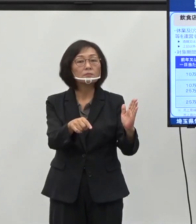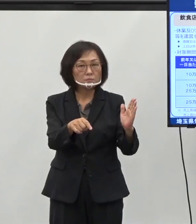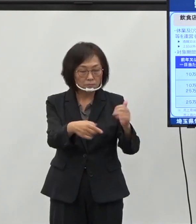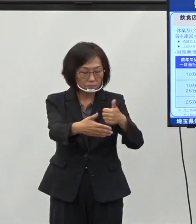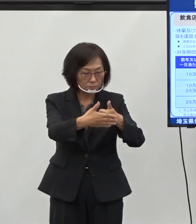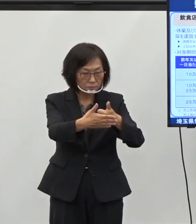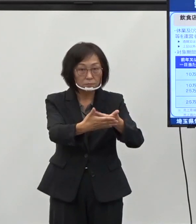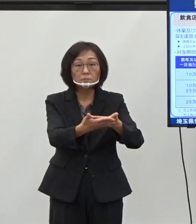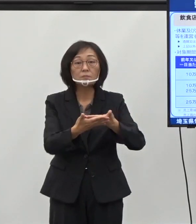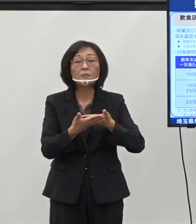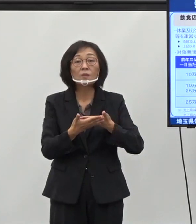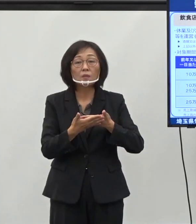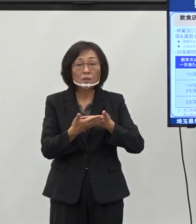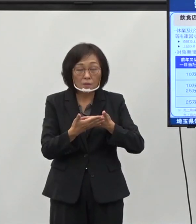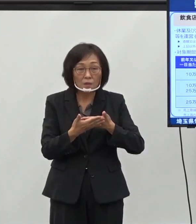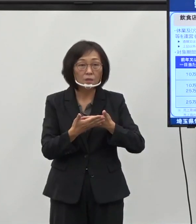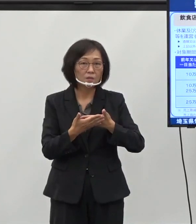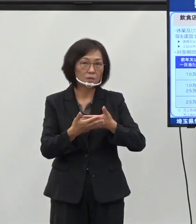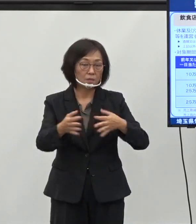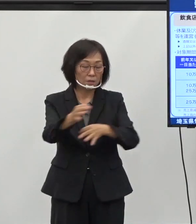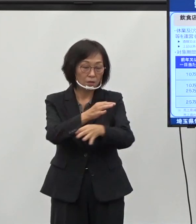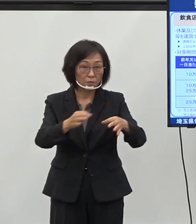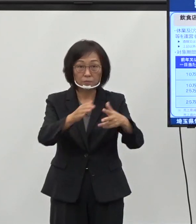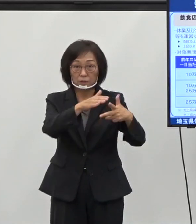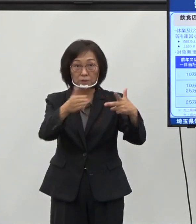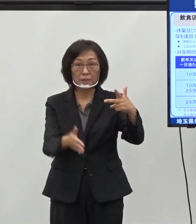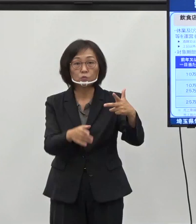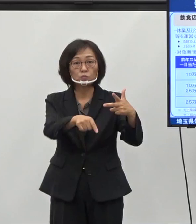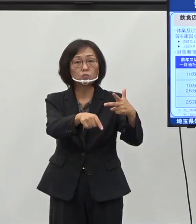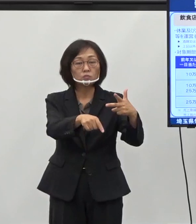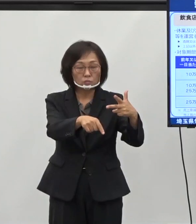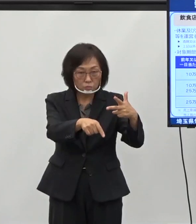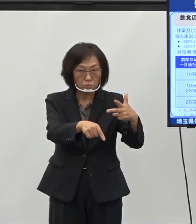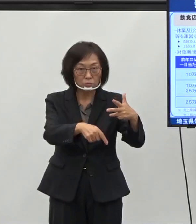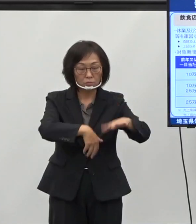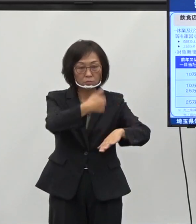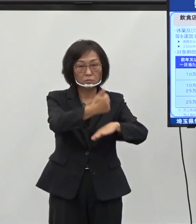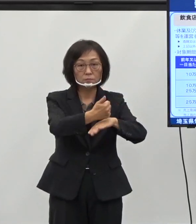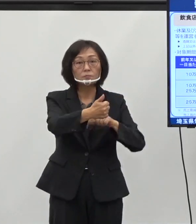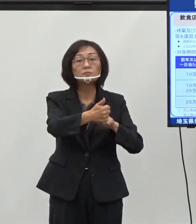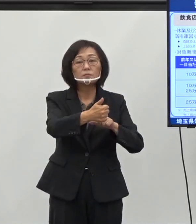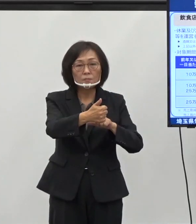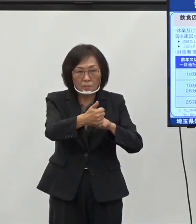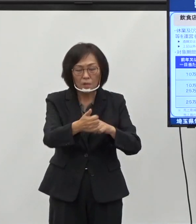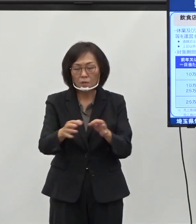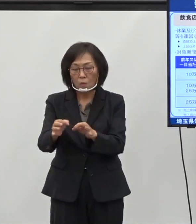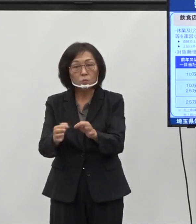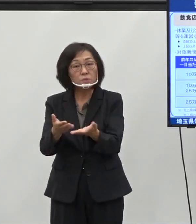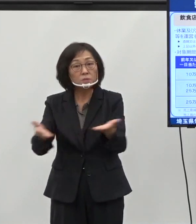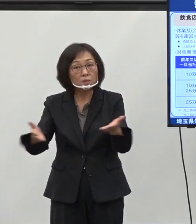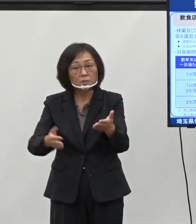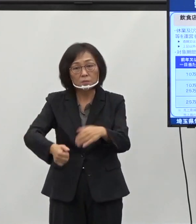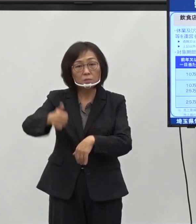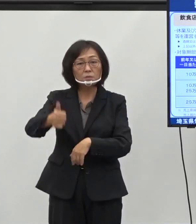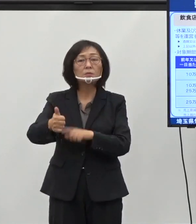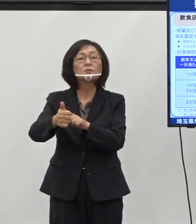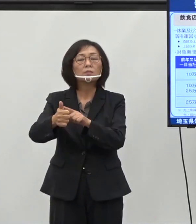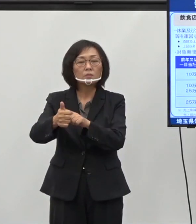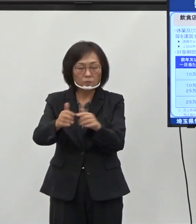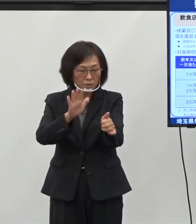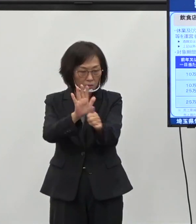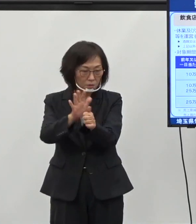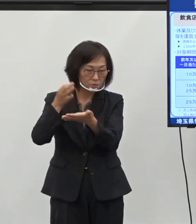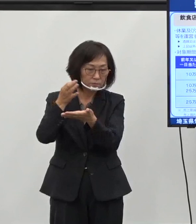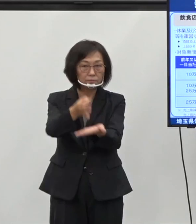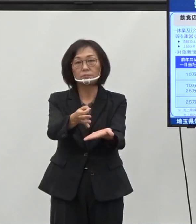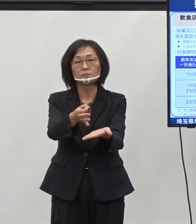ただいた大規模施設の運営事業者やテナントの事業者等に対して協力金を支給する